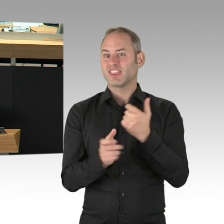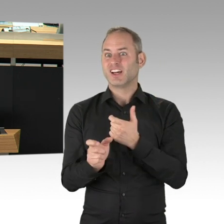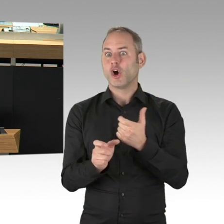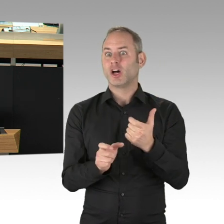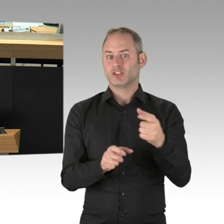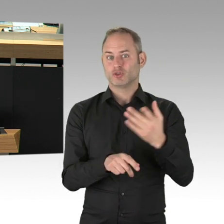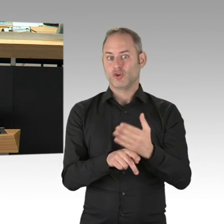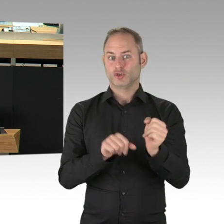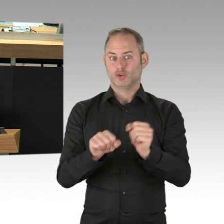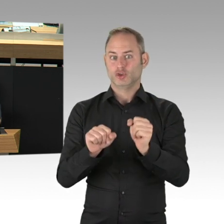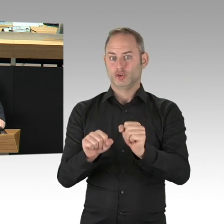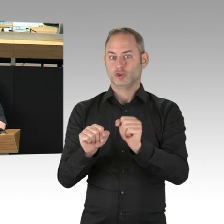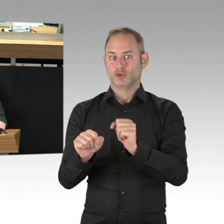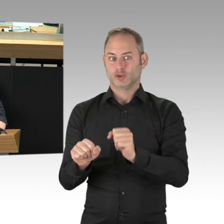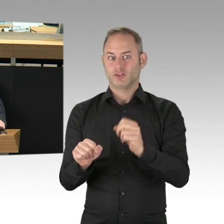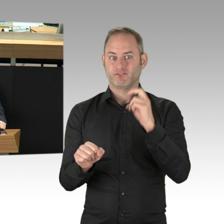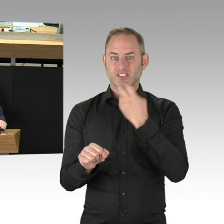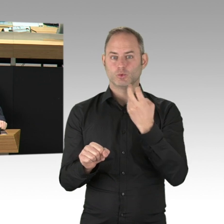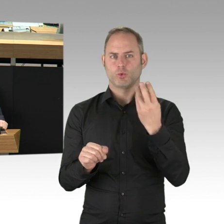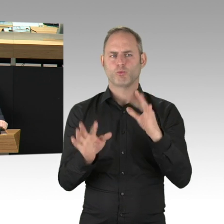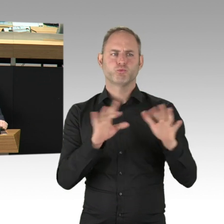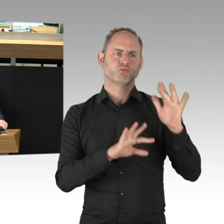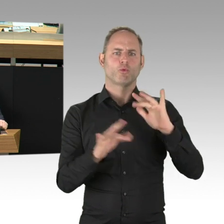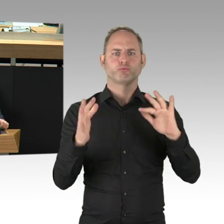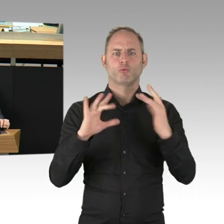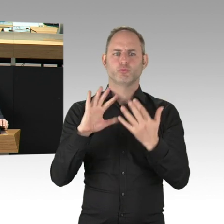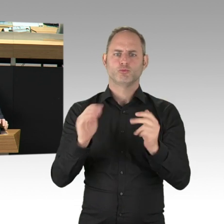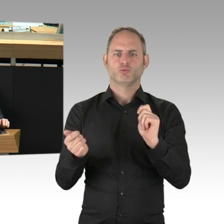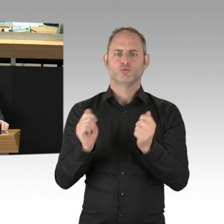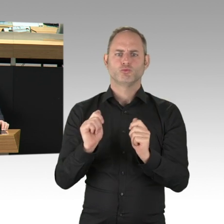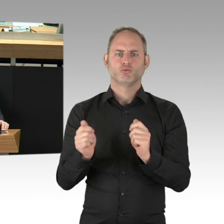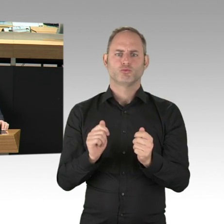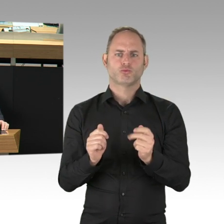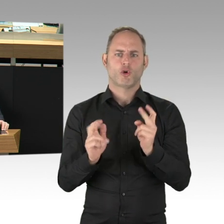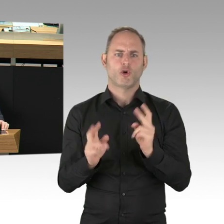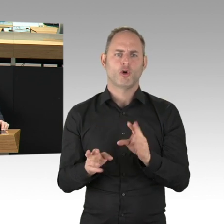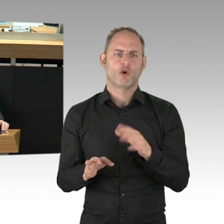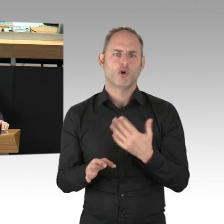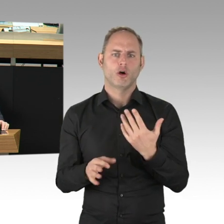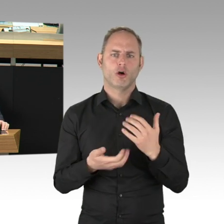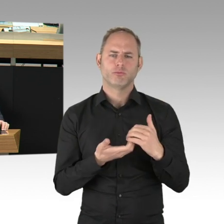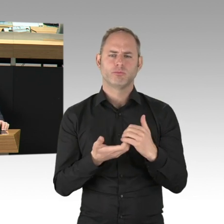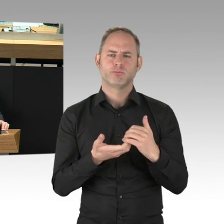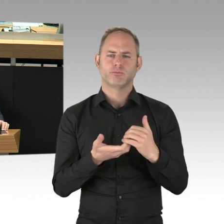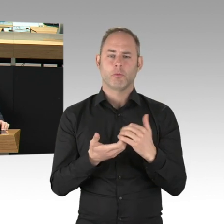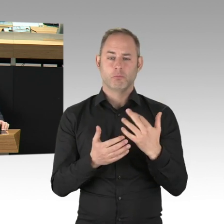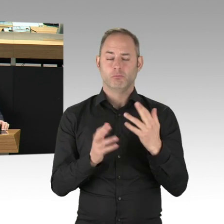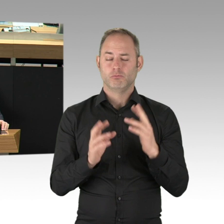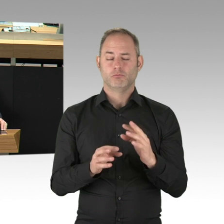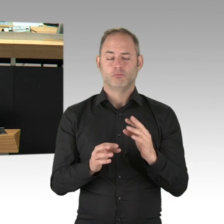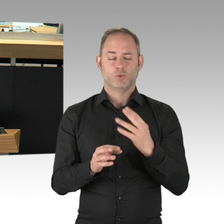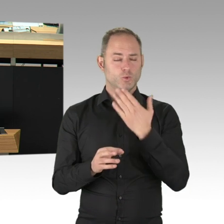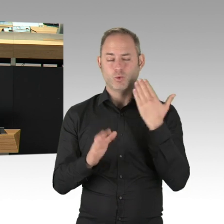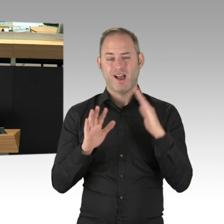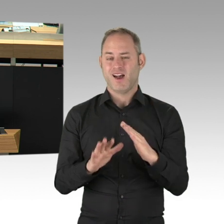Senat. Meine Damen und Herren, natürlich gibt es nicht nur arabischen Judenhass, der bei deutschen Linksextremisten von jeher auf offene Ohren